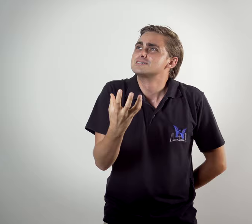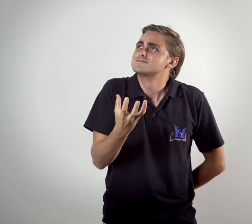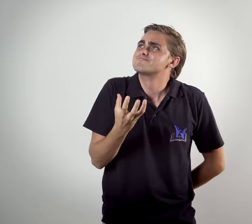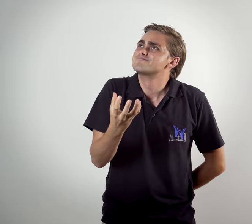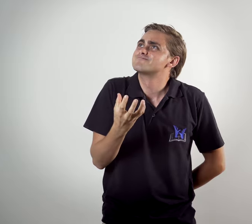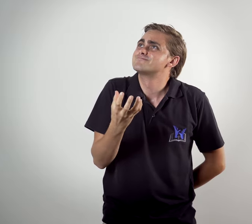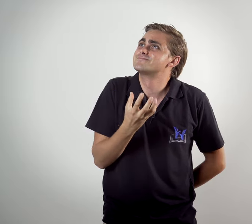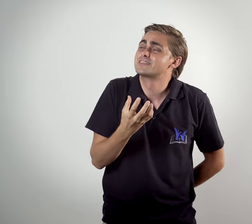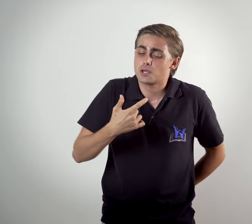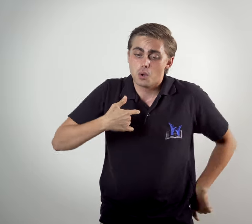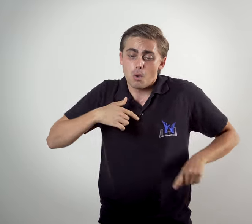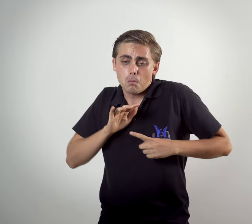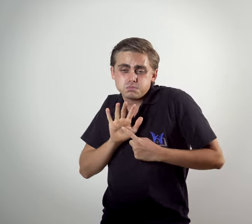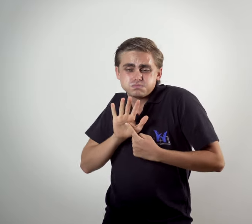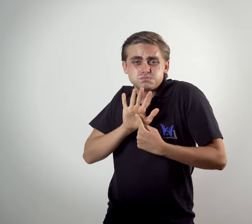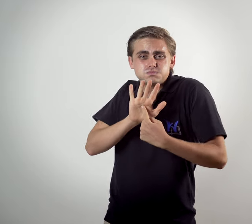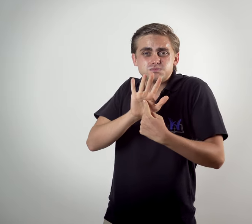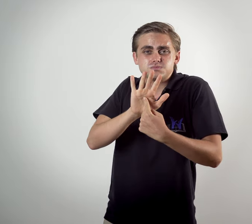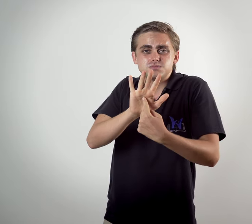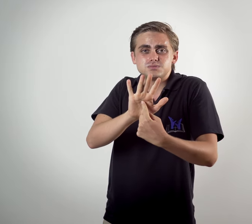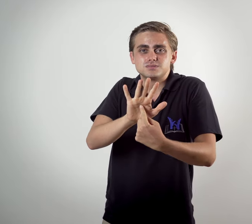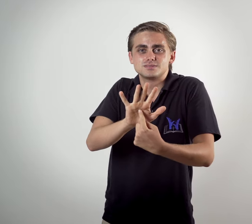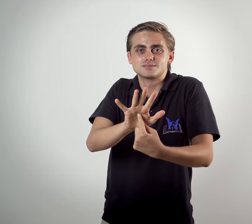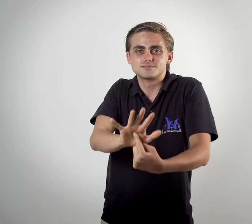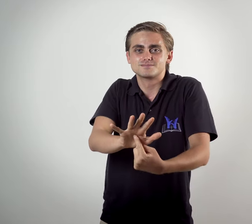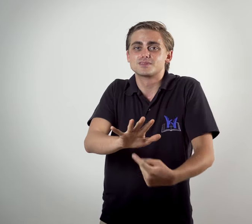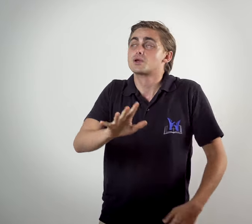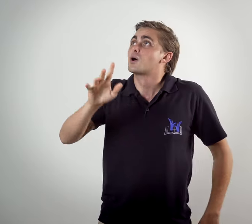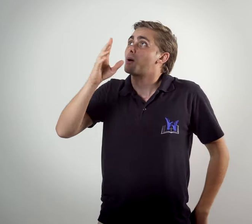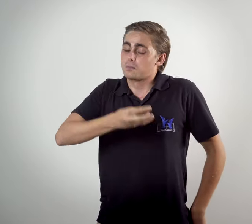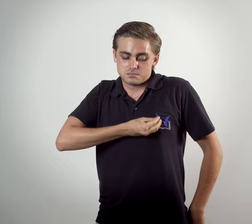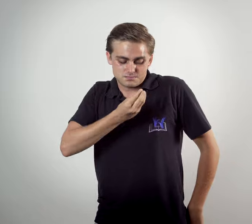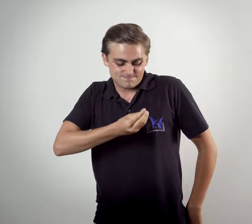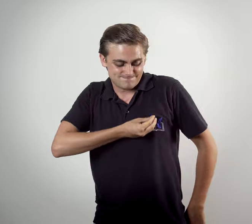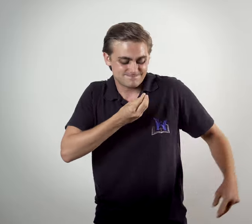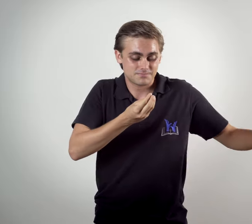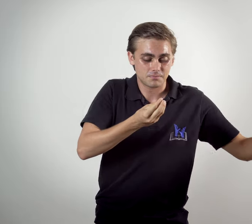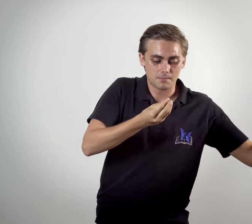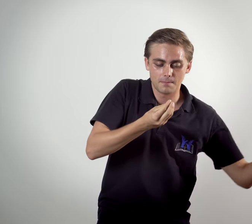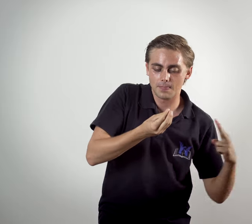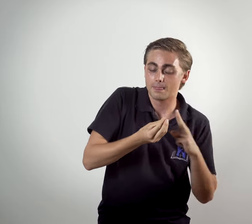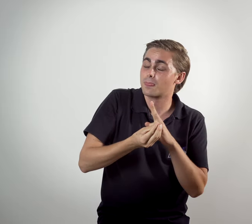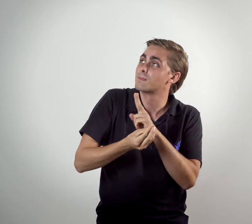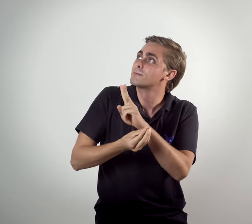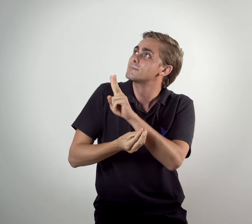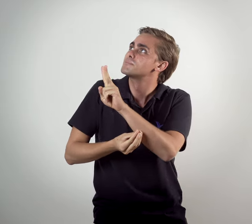Da minha vida alguém possa te enxergar,